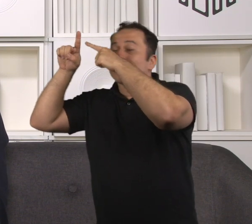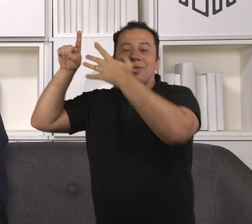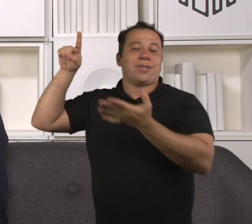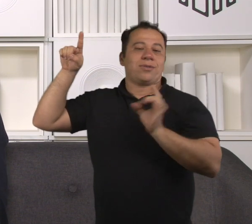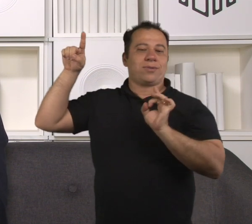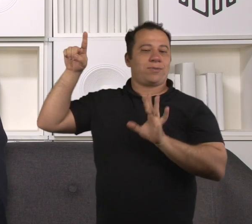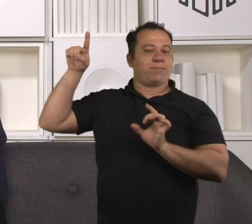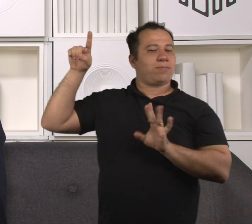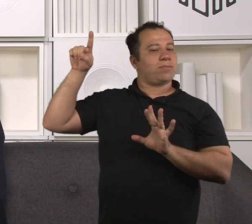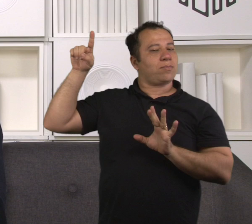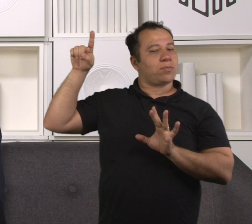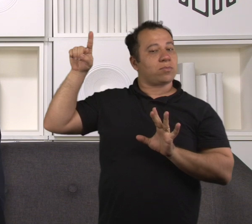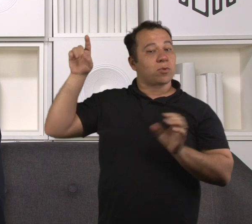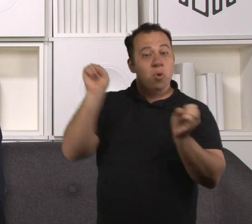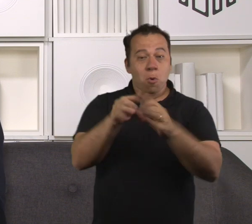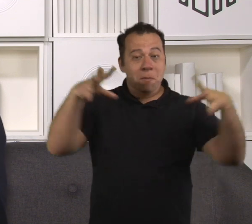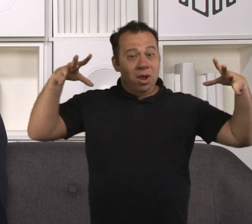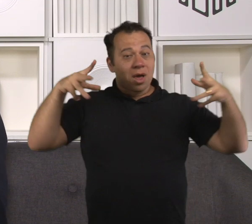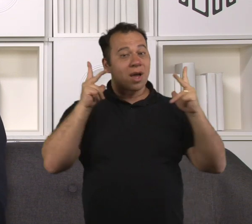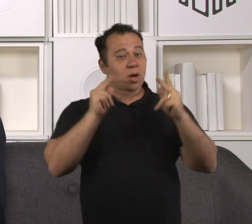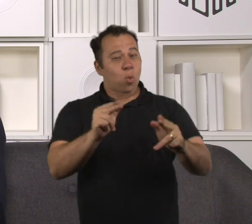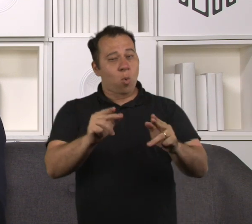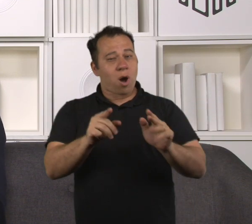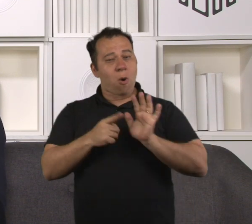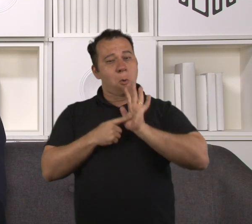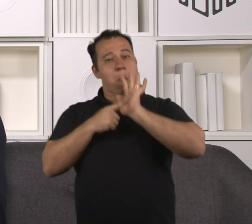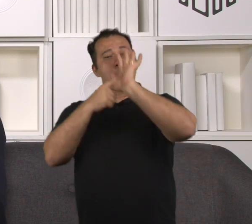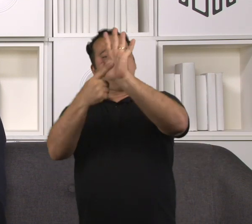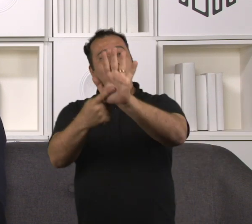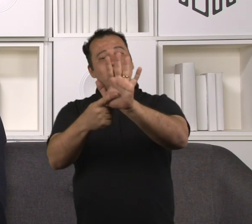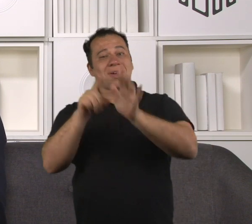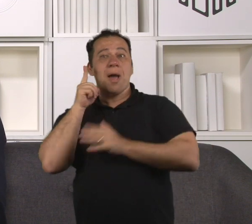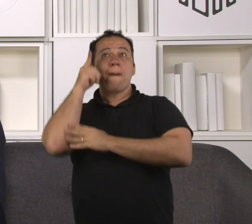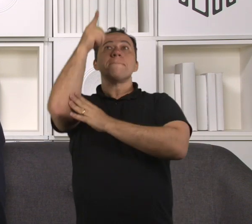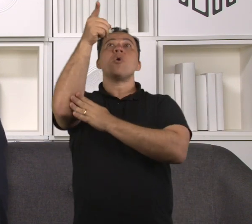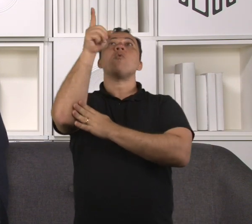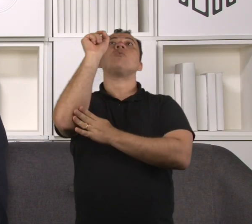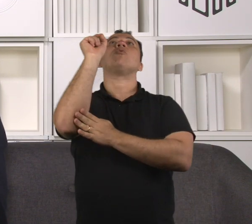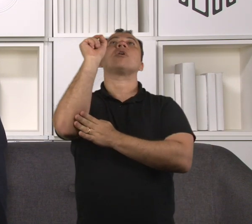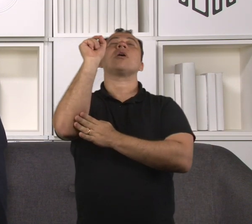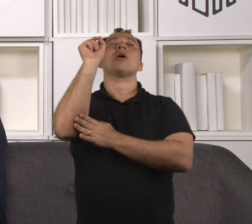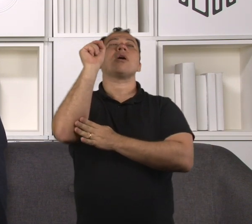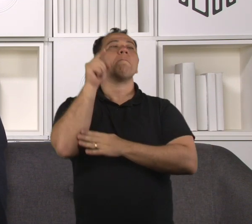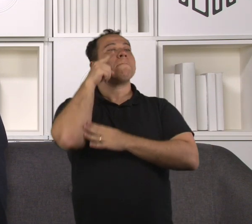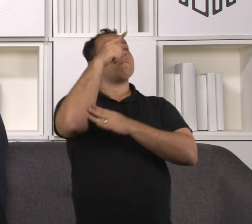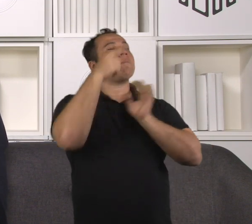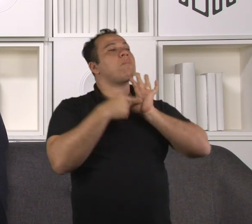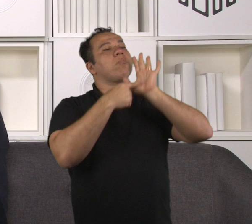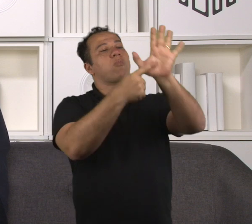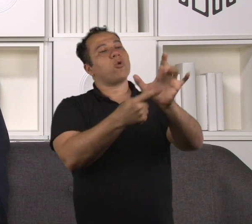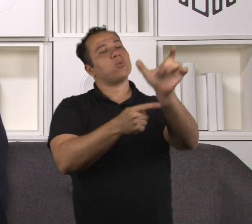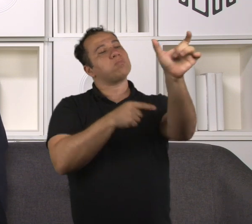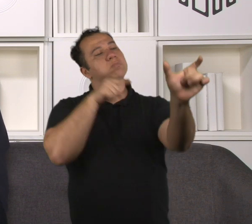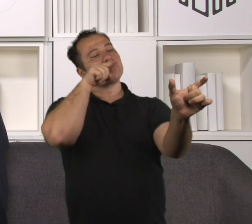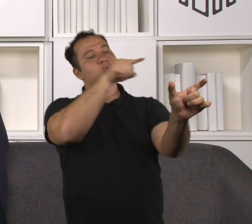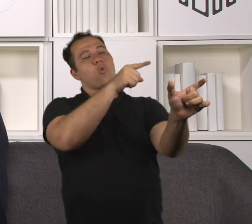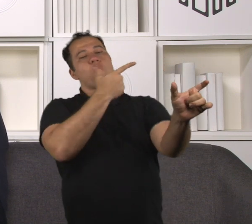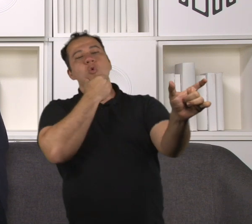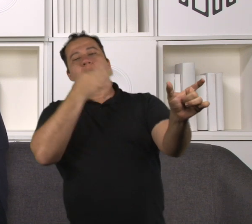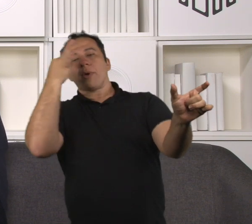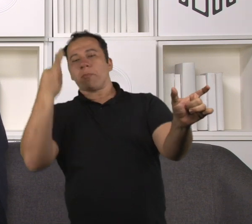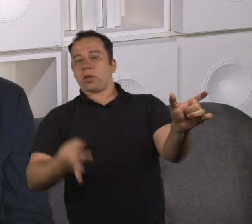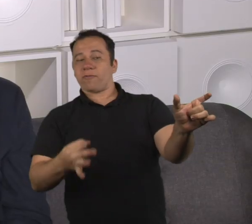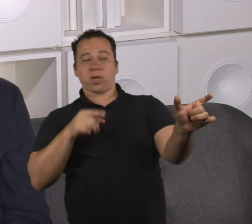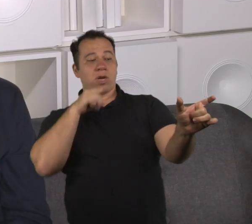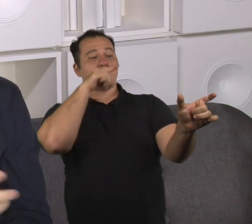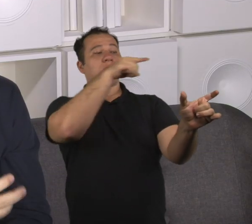E os sinais miraculosos, os milagres de Jesus, apontam para onde? Olha ali o homem perfeito. Olha ali o Messias. Olha ali